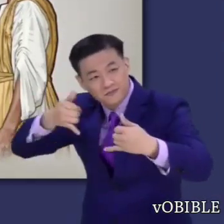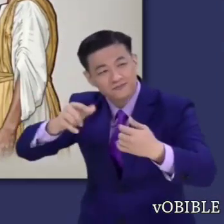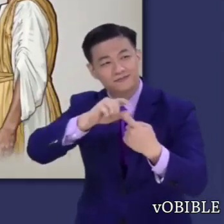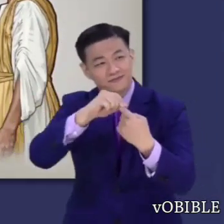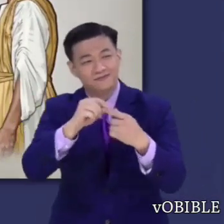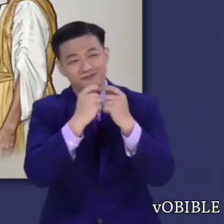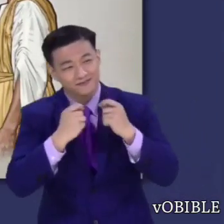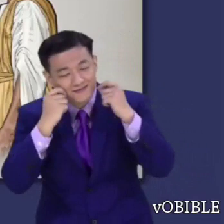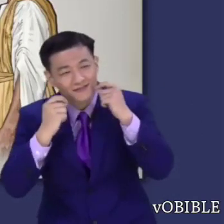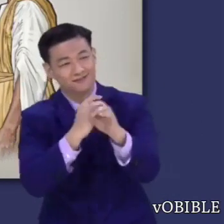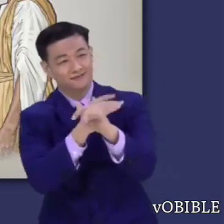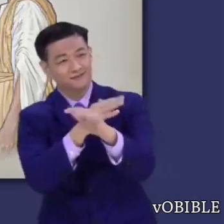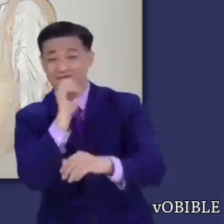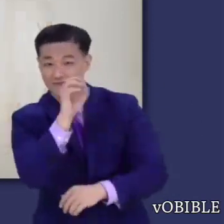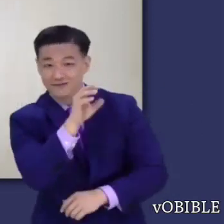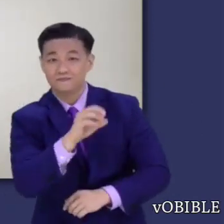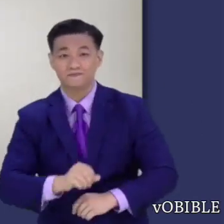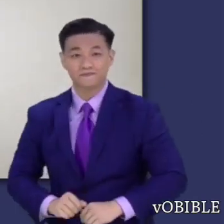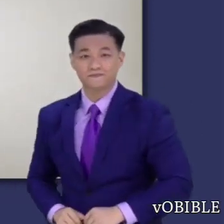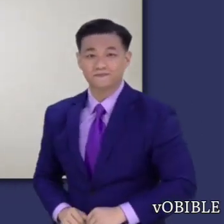样回答个人。